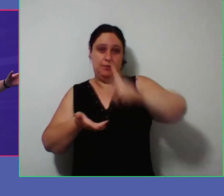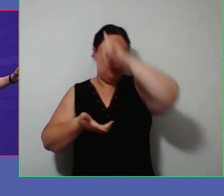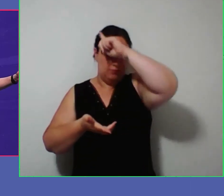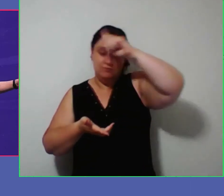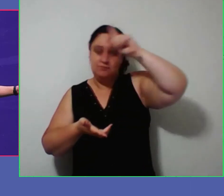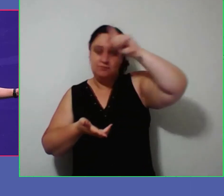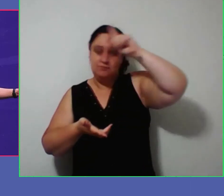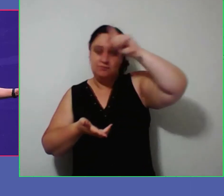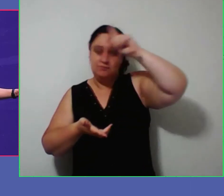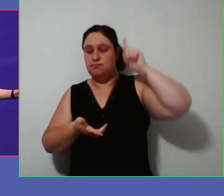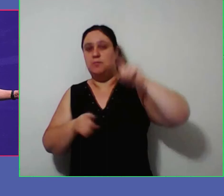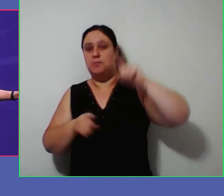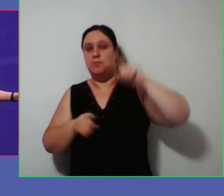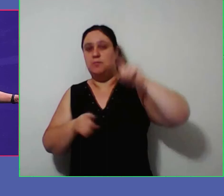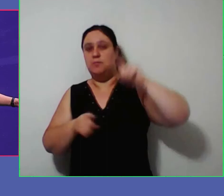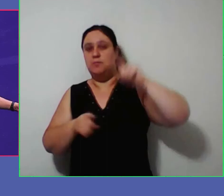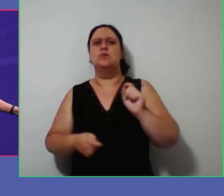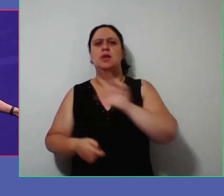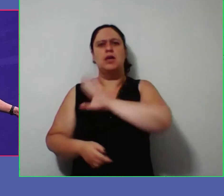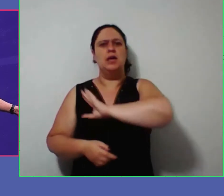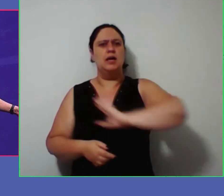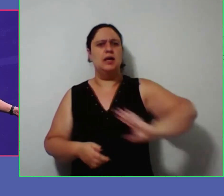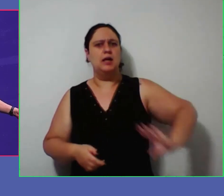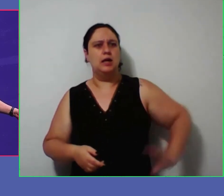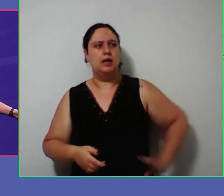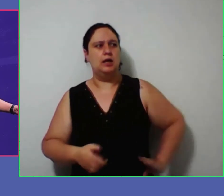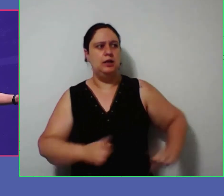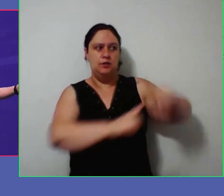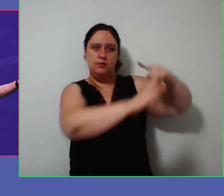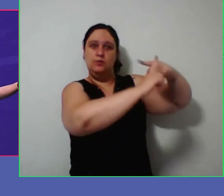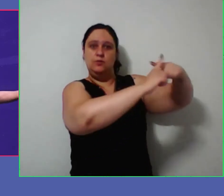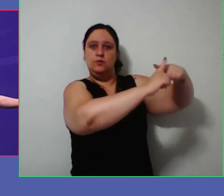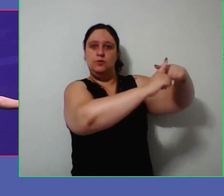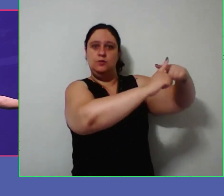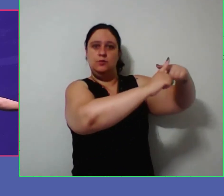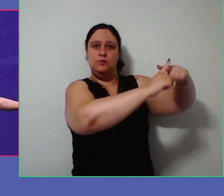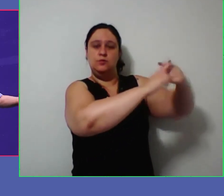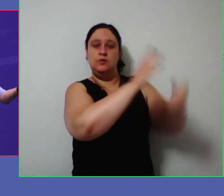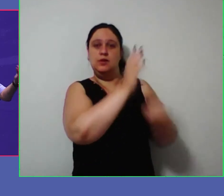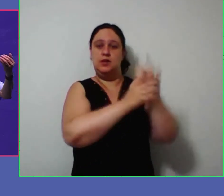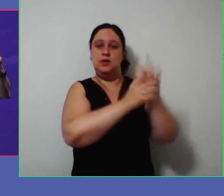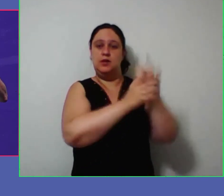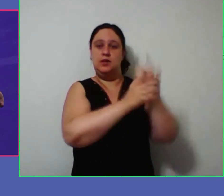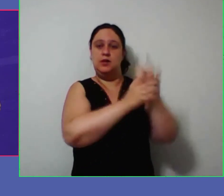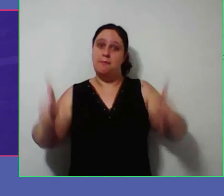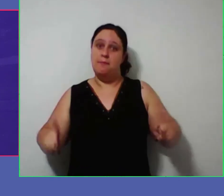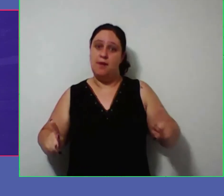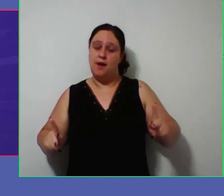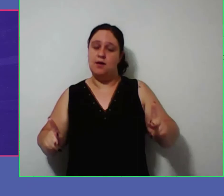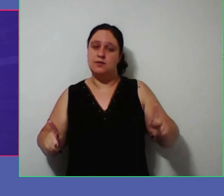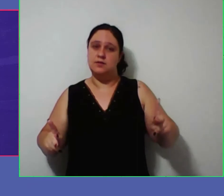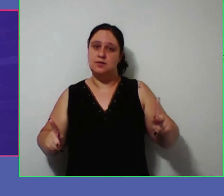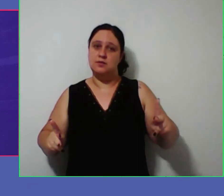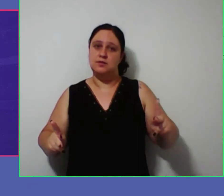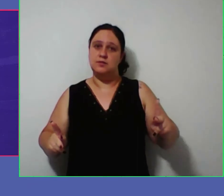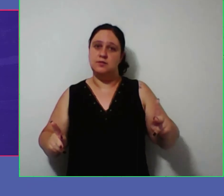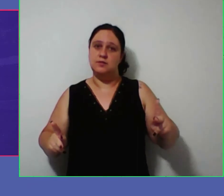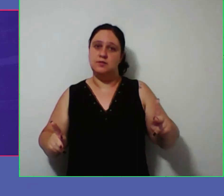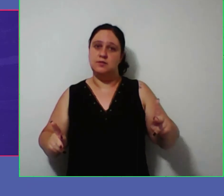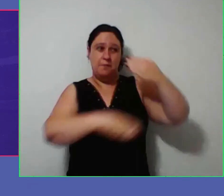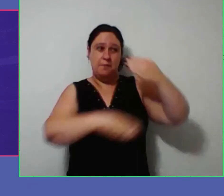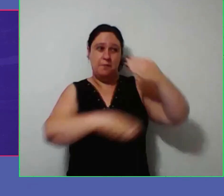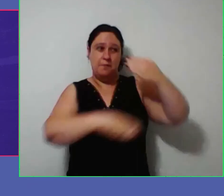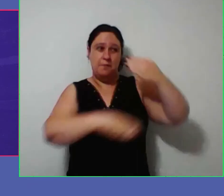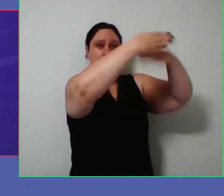na cruz, Ele fez a paz, porque Ele é a nossa paz. Ele derrubou essa parede de